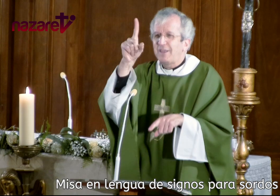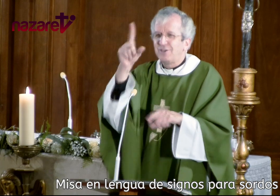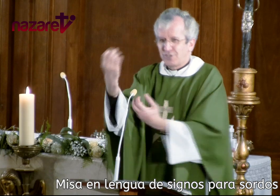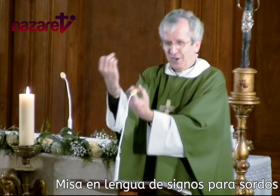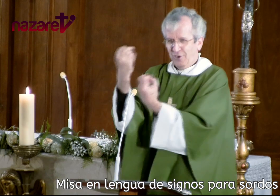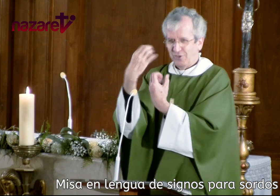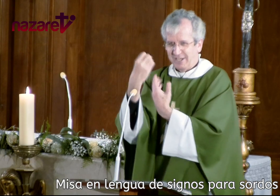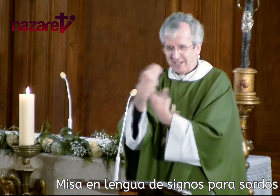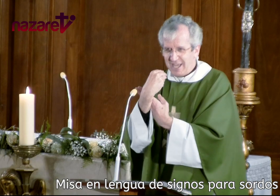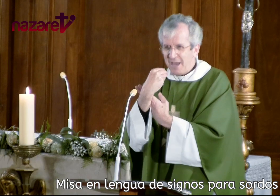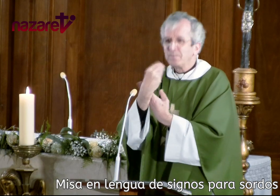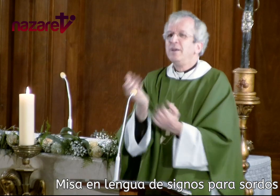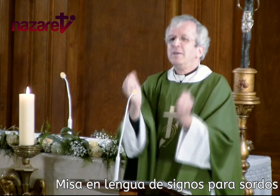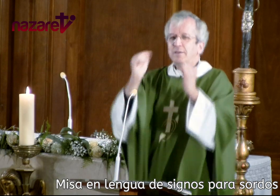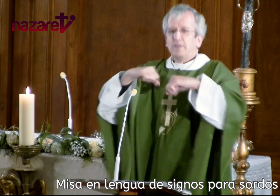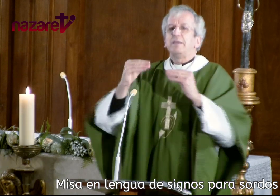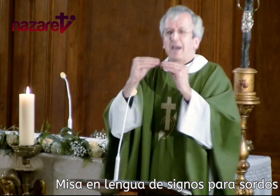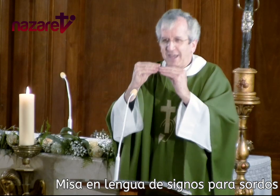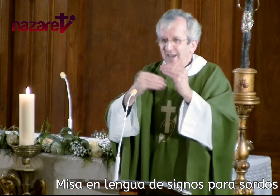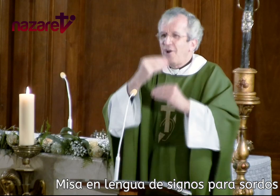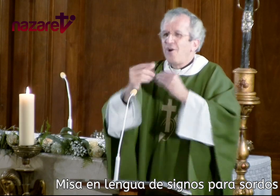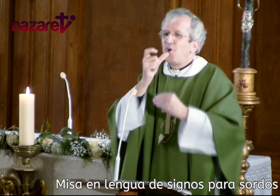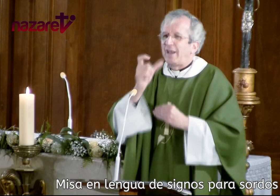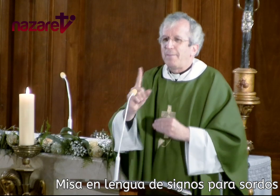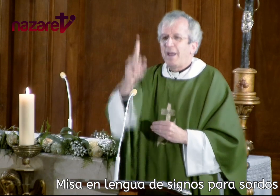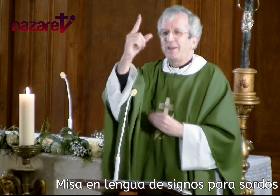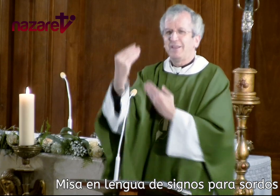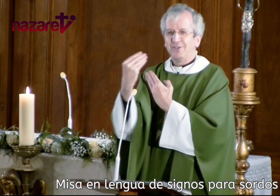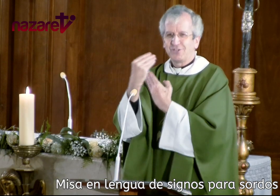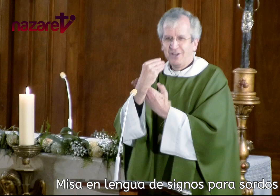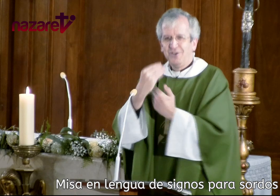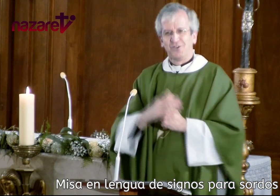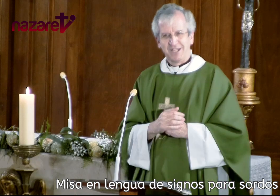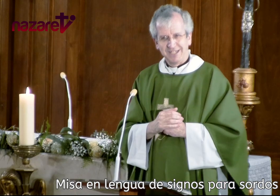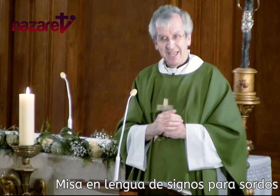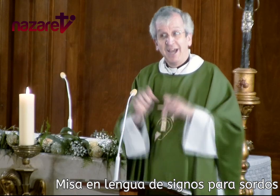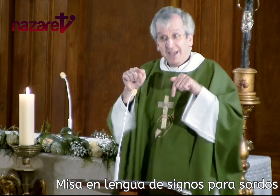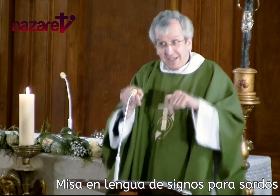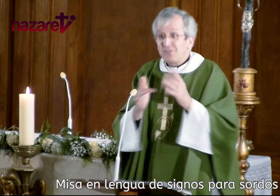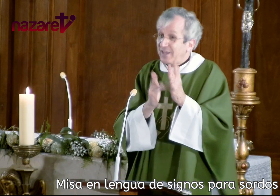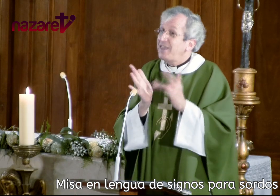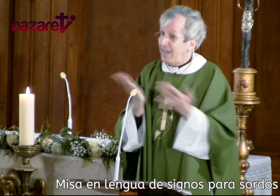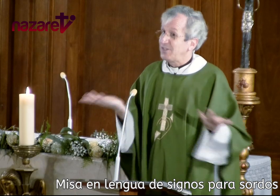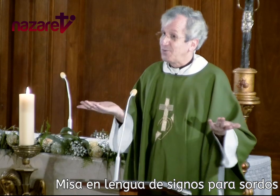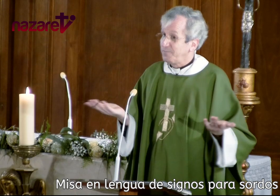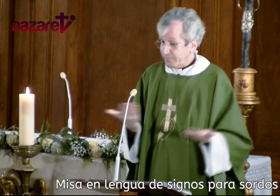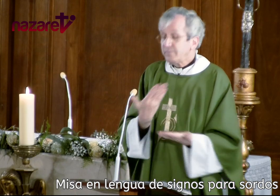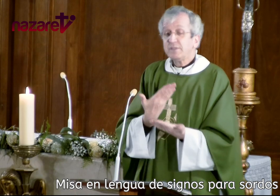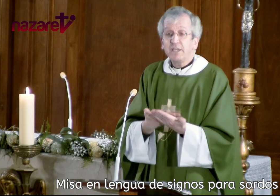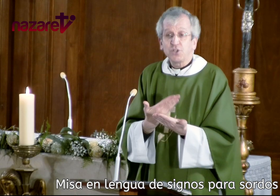dios nos enseña y hacer lo que la palabra de dios nos enseña y es lo que hacía jesús y eso lo